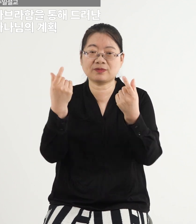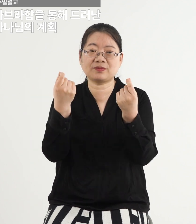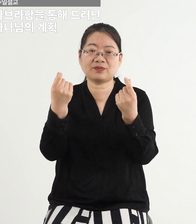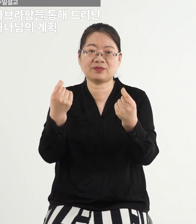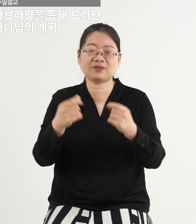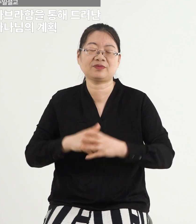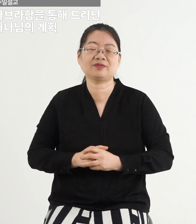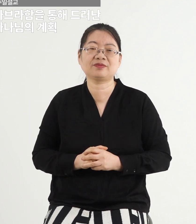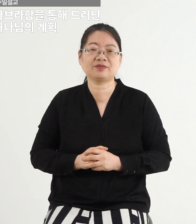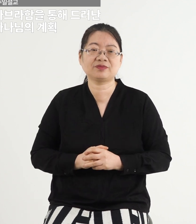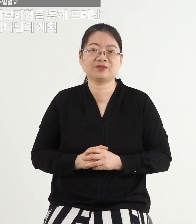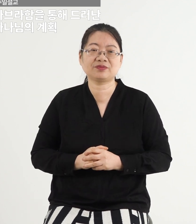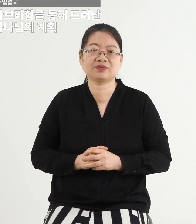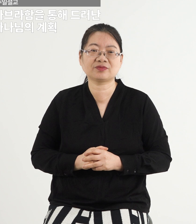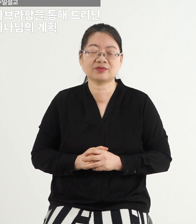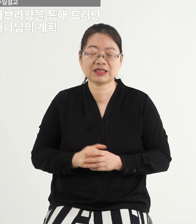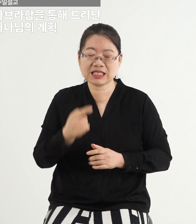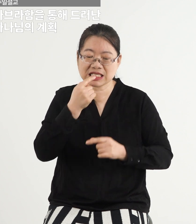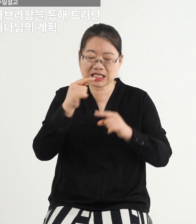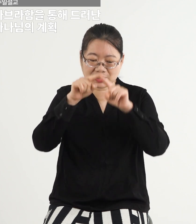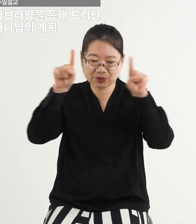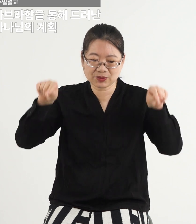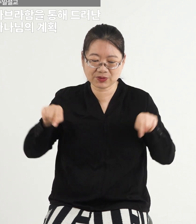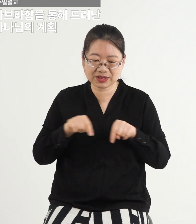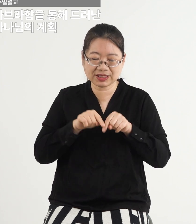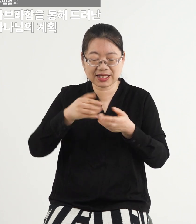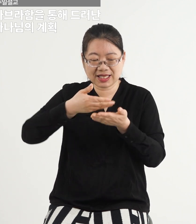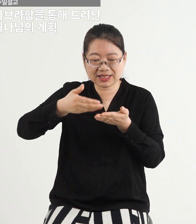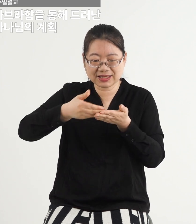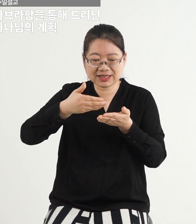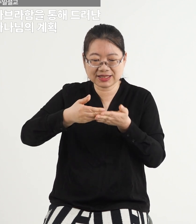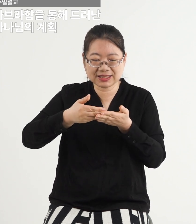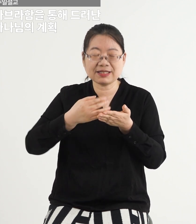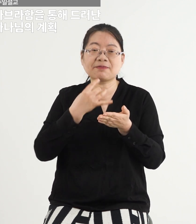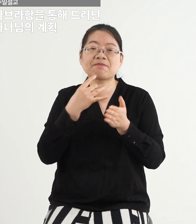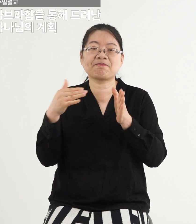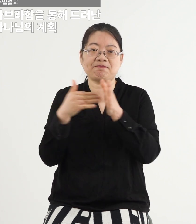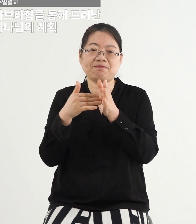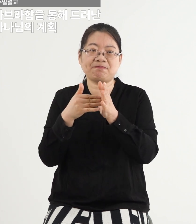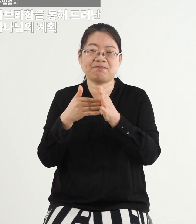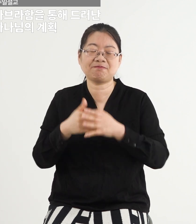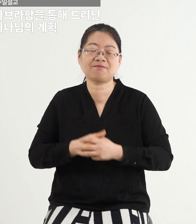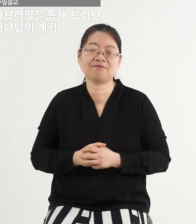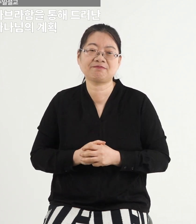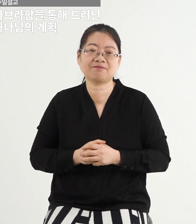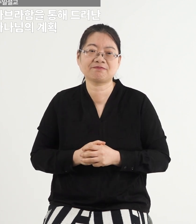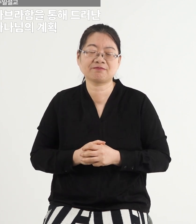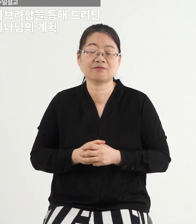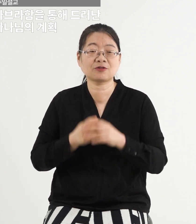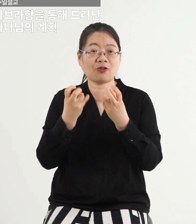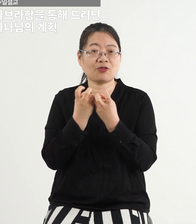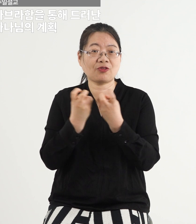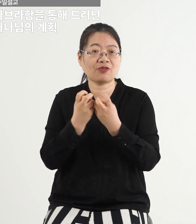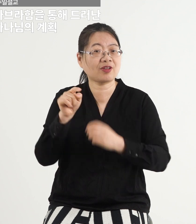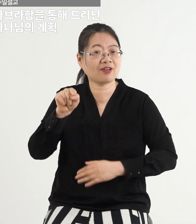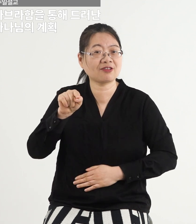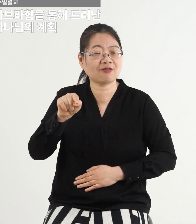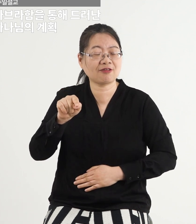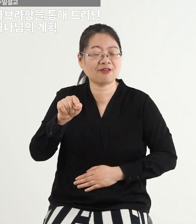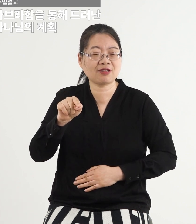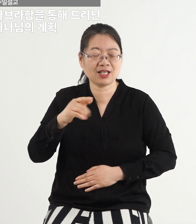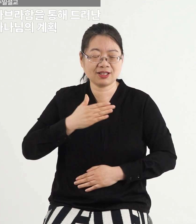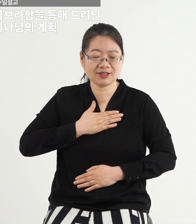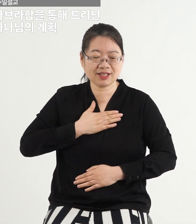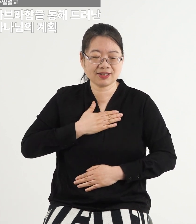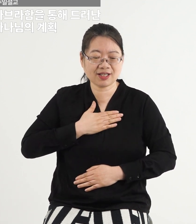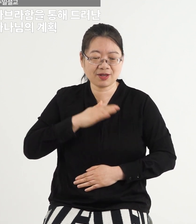그냥 종이에 그린 그림에 불과한 거예요. 어떻게 그것이